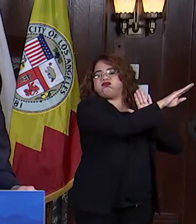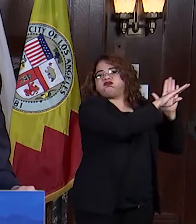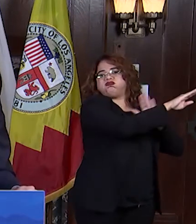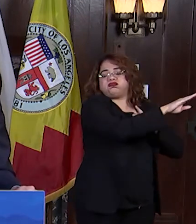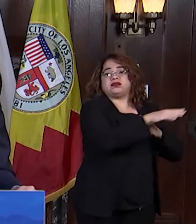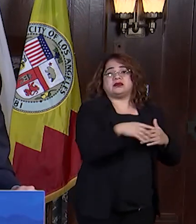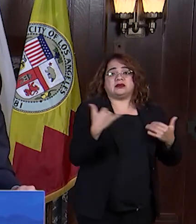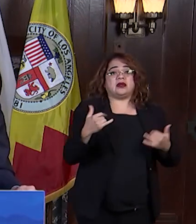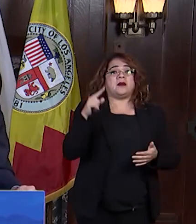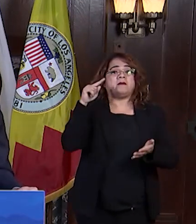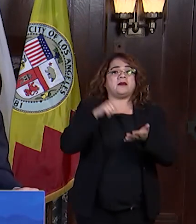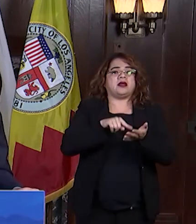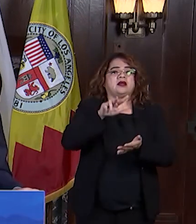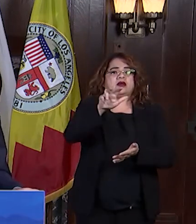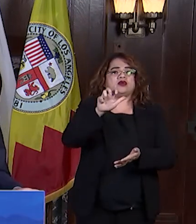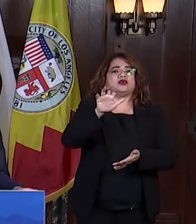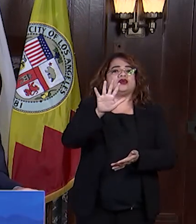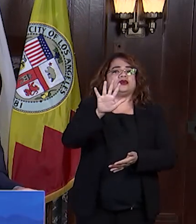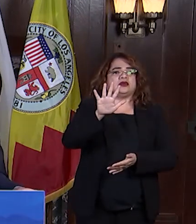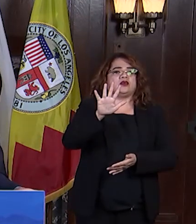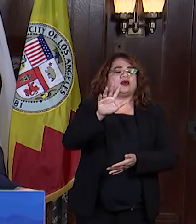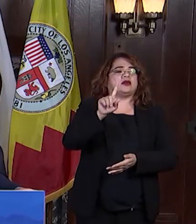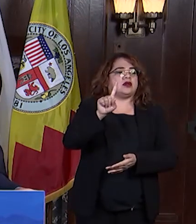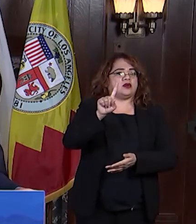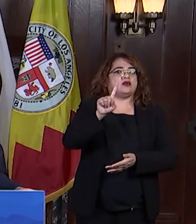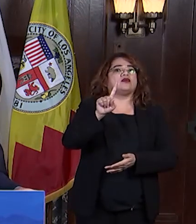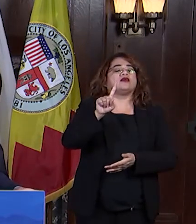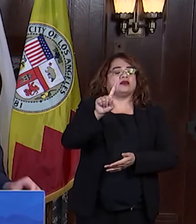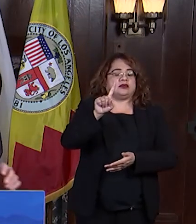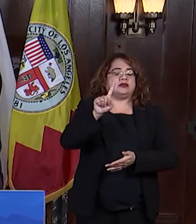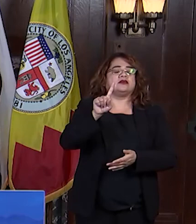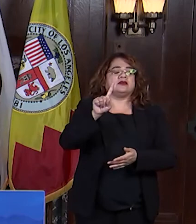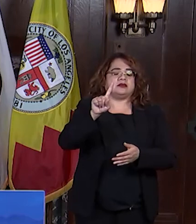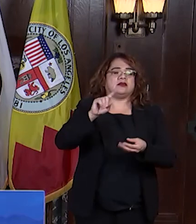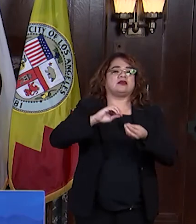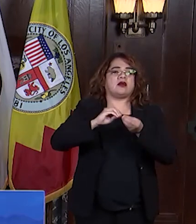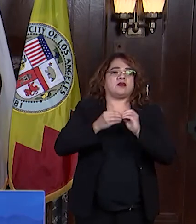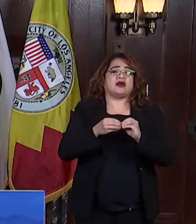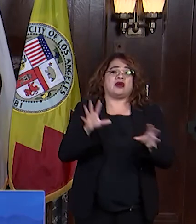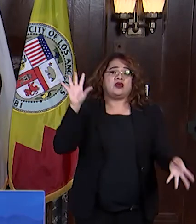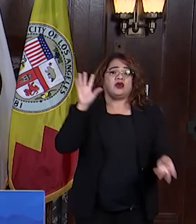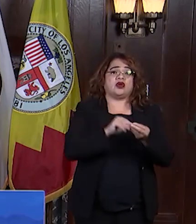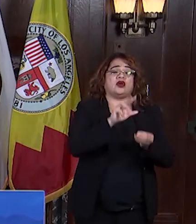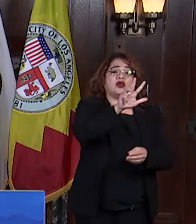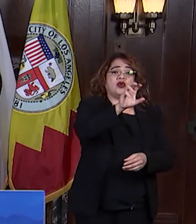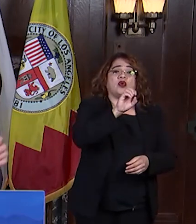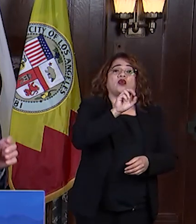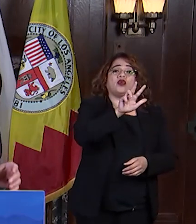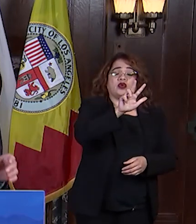tuvimos 1,351 nuevas infecciones. En total,